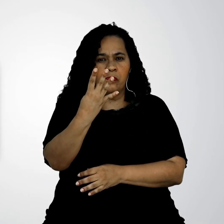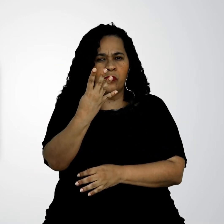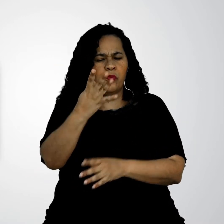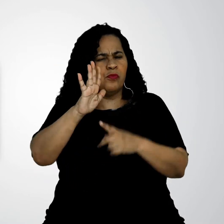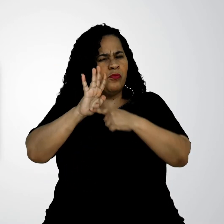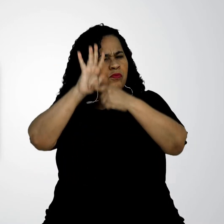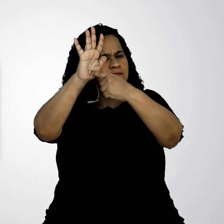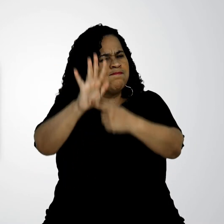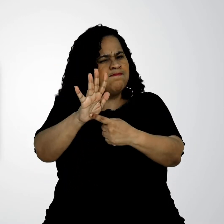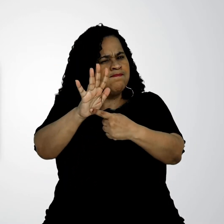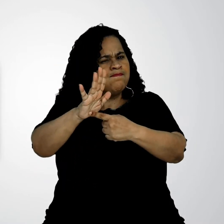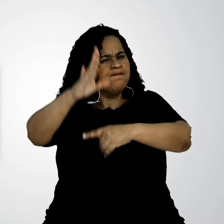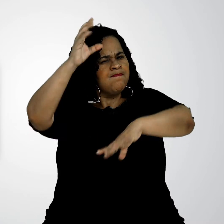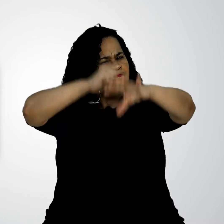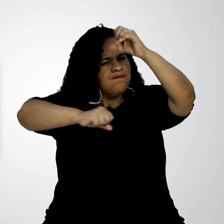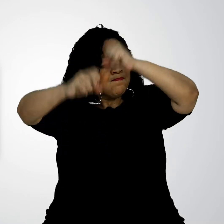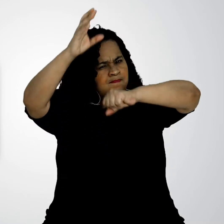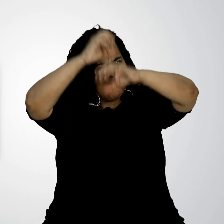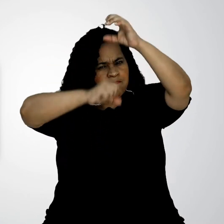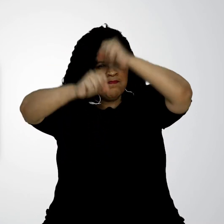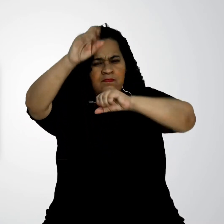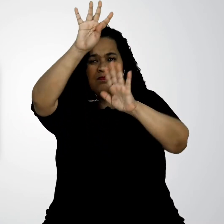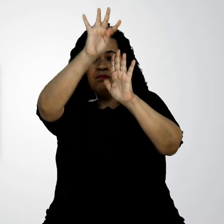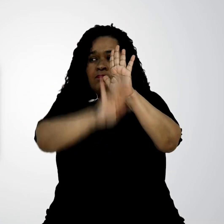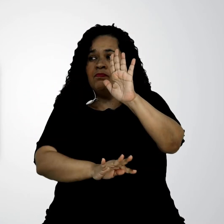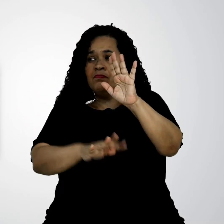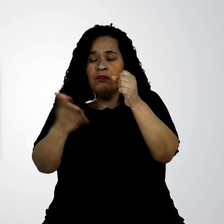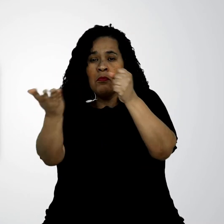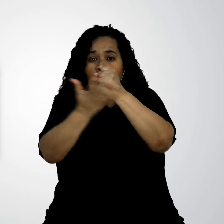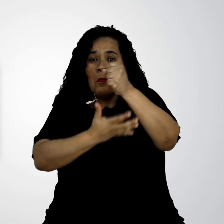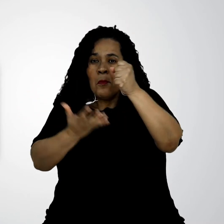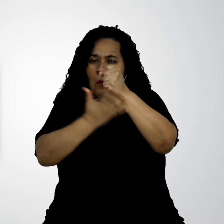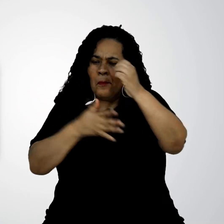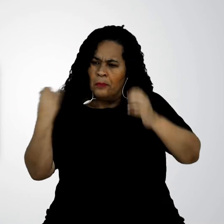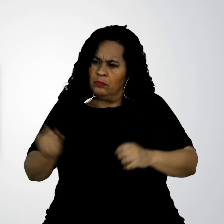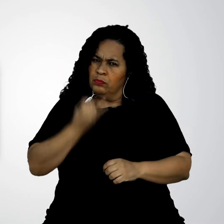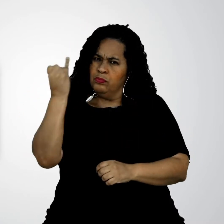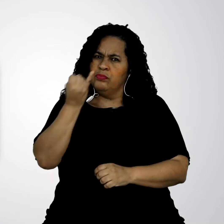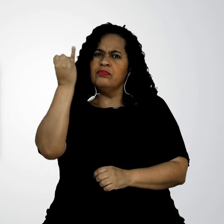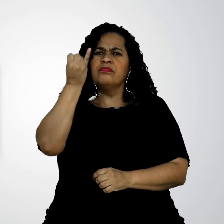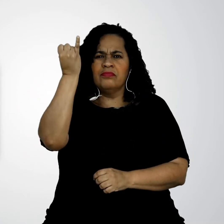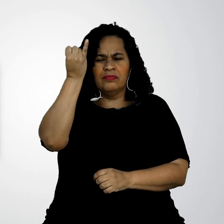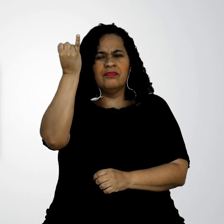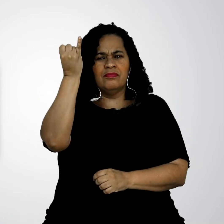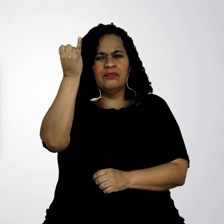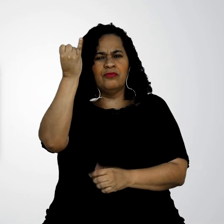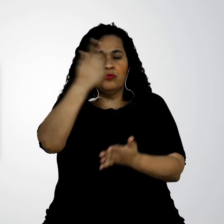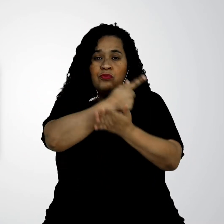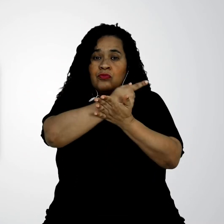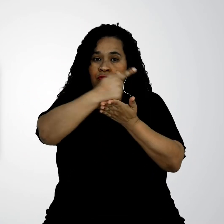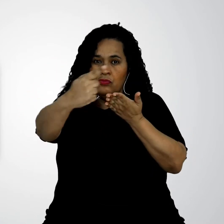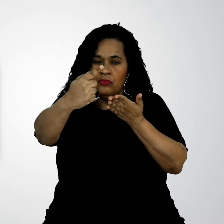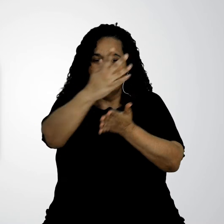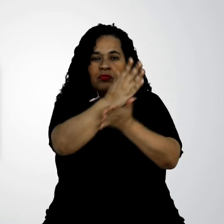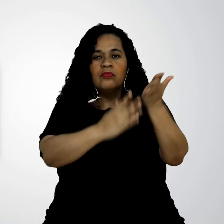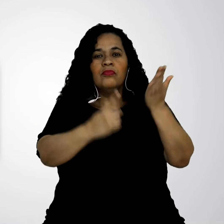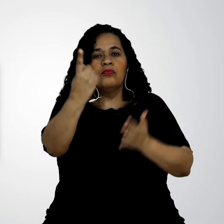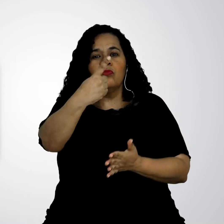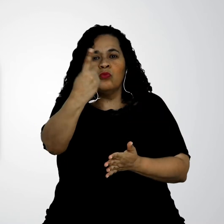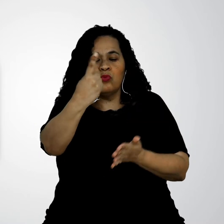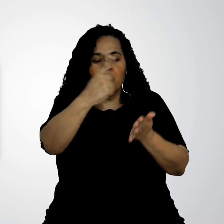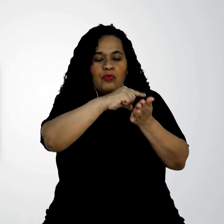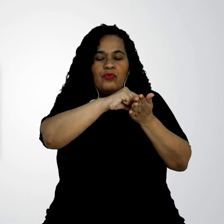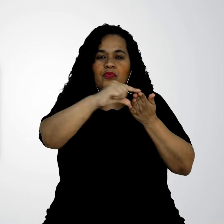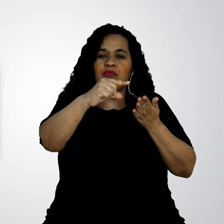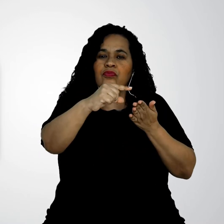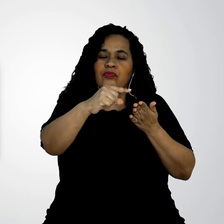trabalhar a partir de um texto base muito importante para nós, que é Gênesis capítulo 1, versículo